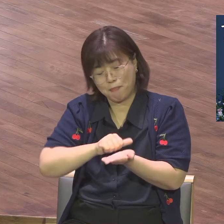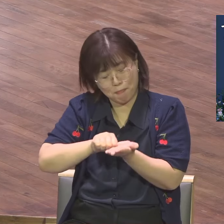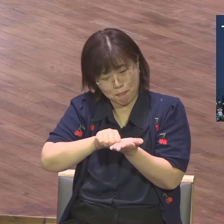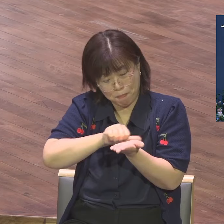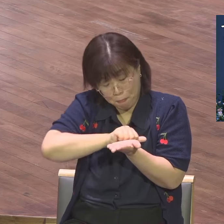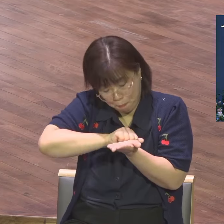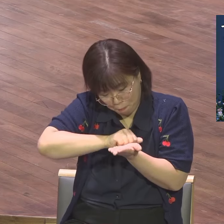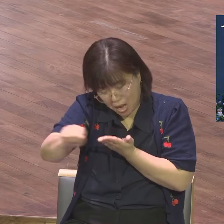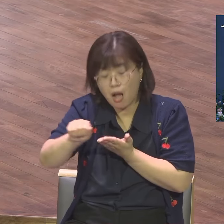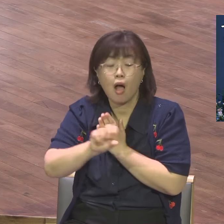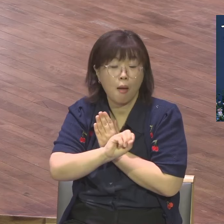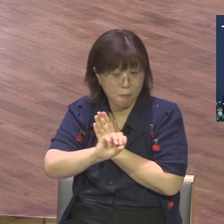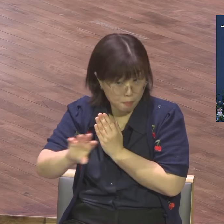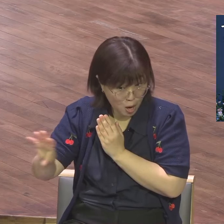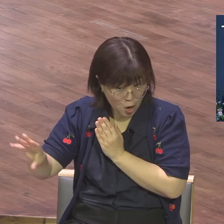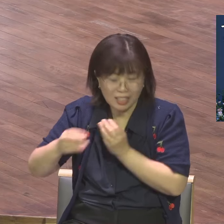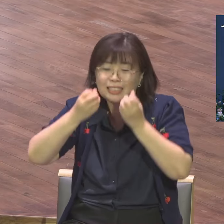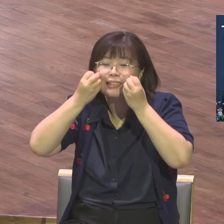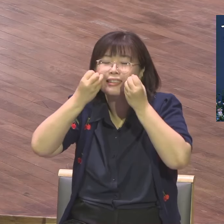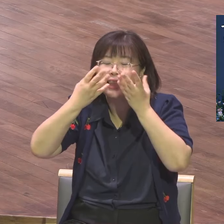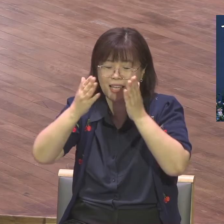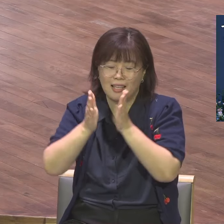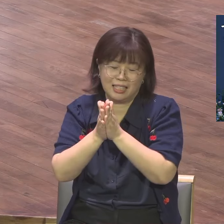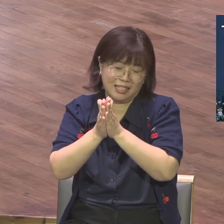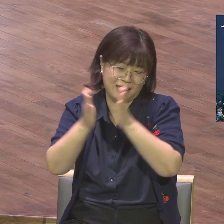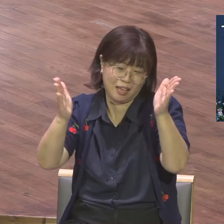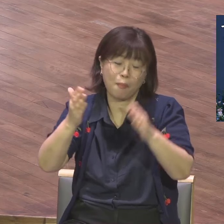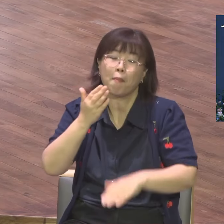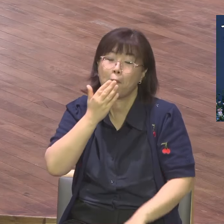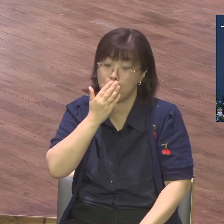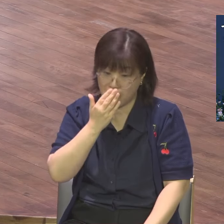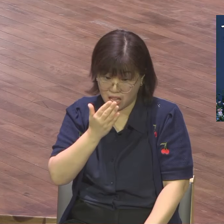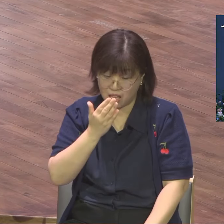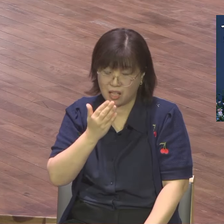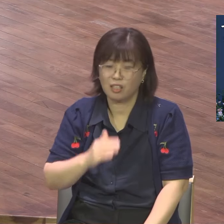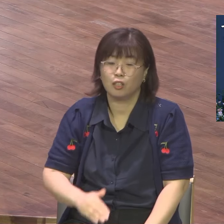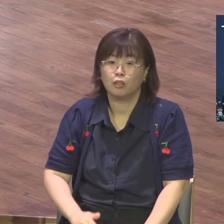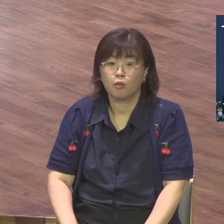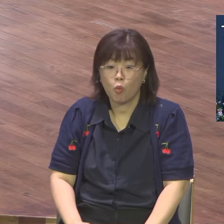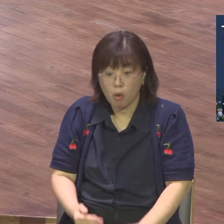다 하나 될 수 있고 그렇죠. 사랑으로 이 구원의 놀라운 사랑